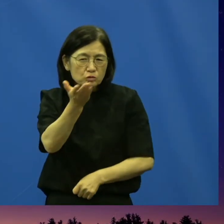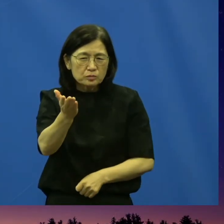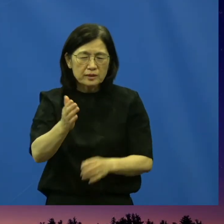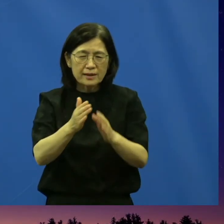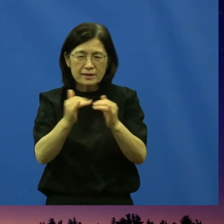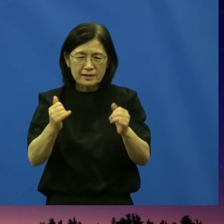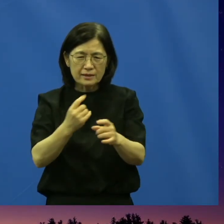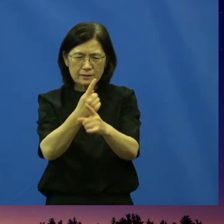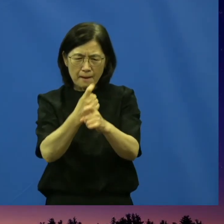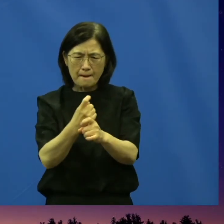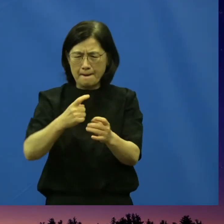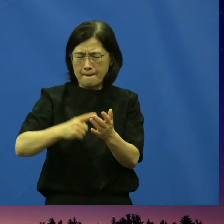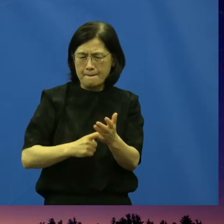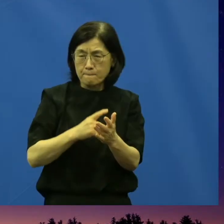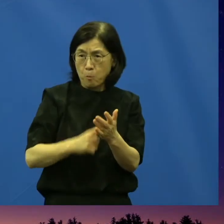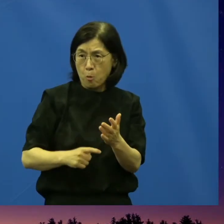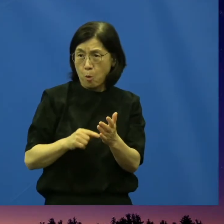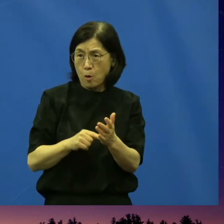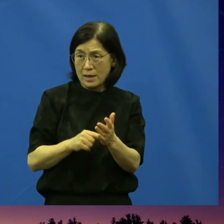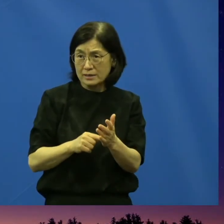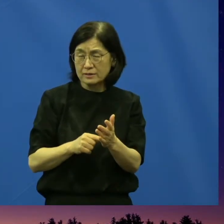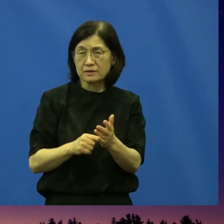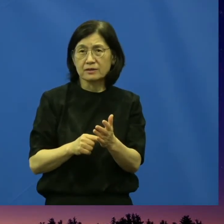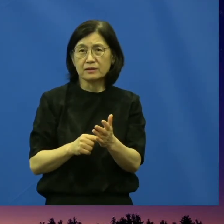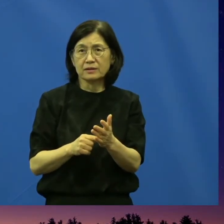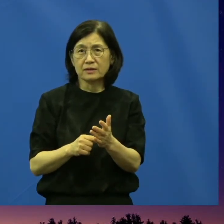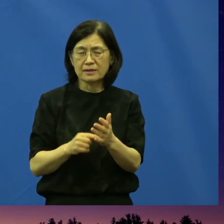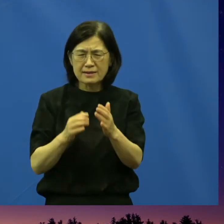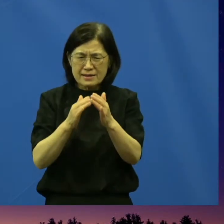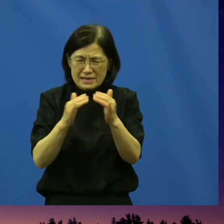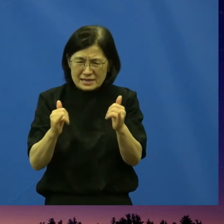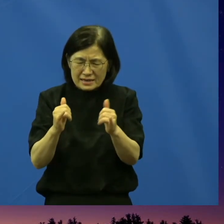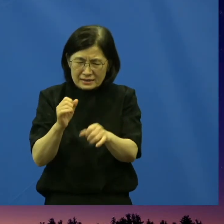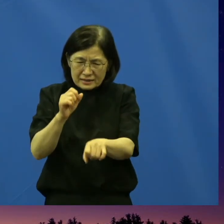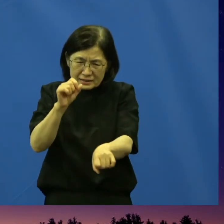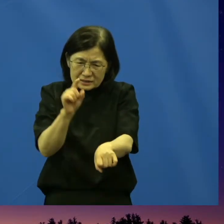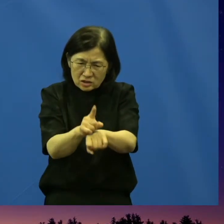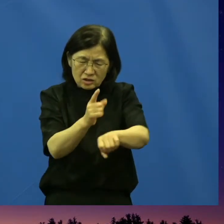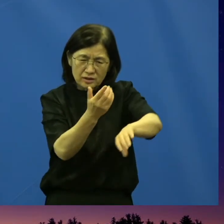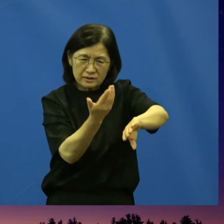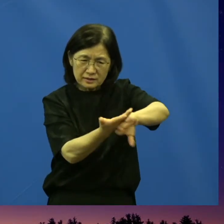이 보복을 하는 그런 인간의 본성과는 다르게,